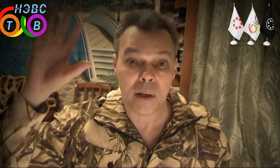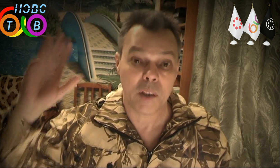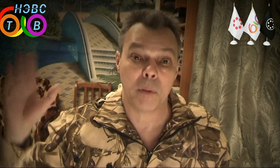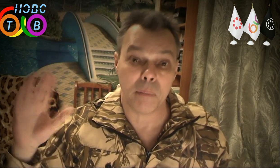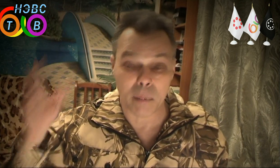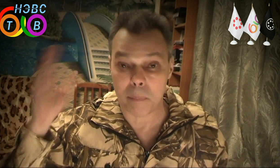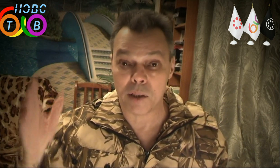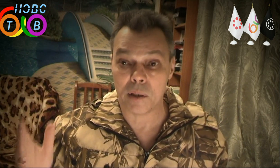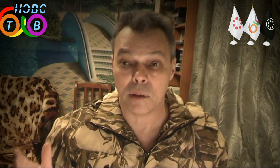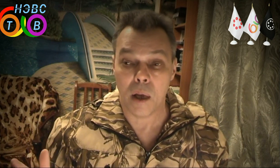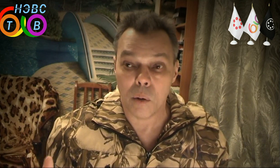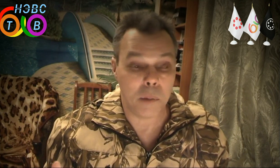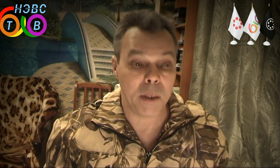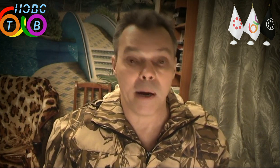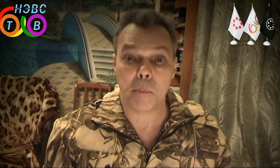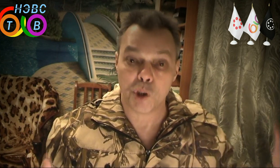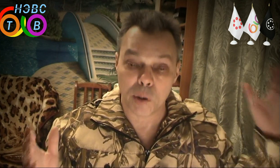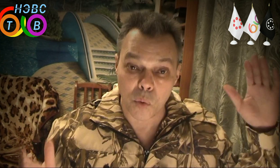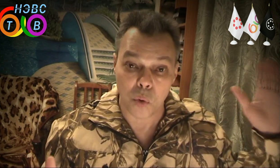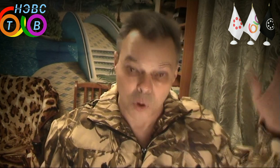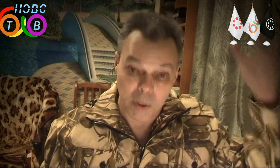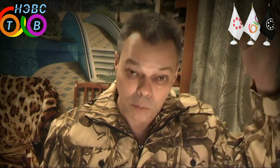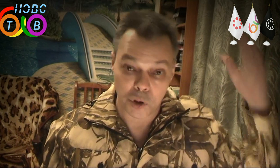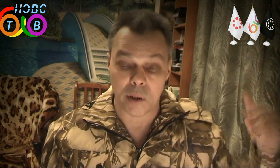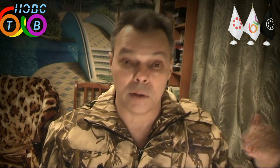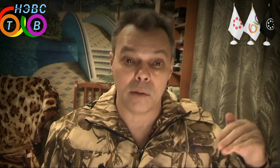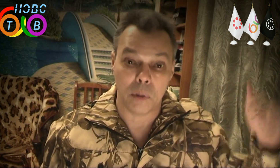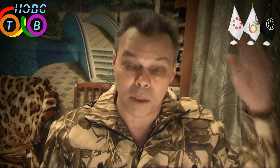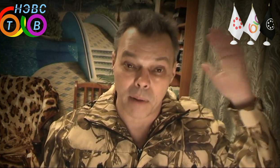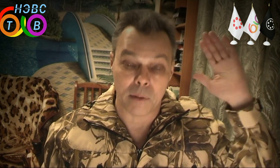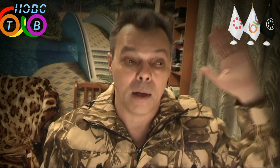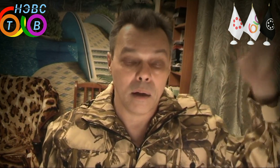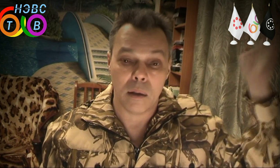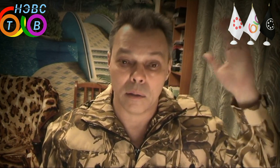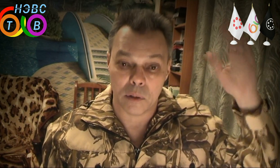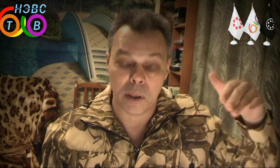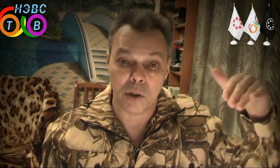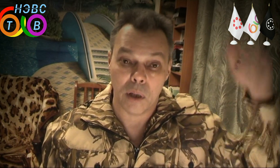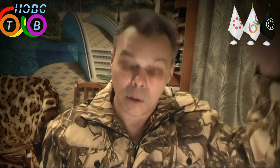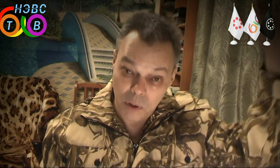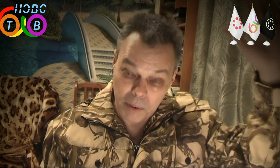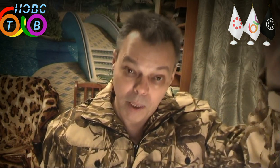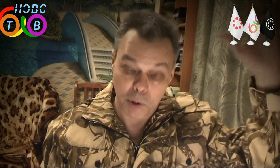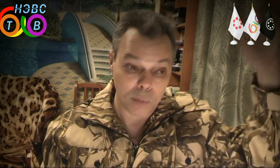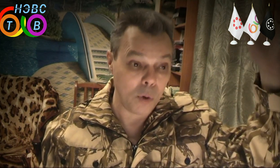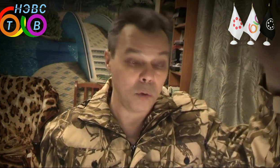начинаются проблемы по жизни. Он не понимает, почему тот первый мужчина, да, он не понимает женщины, он не понимает, почему ему там